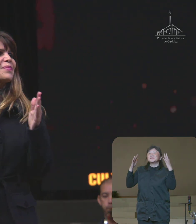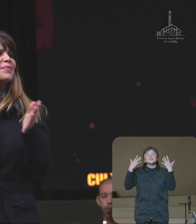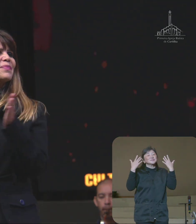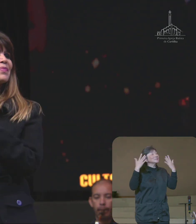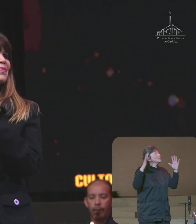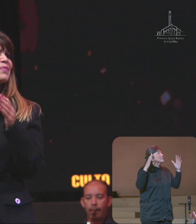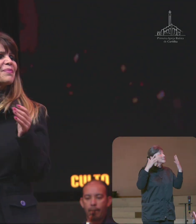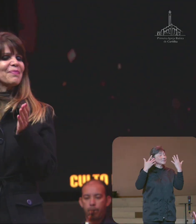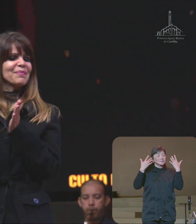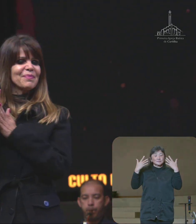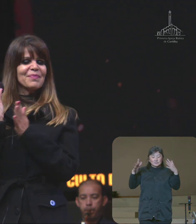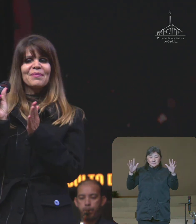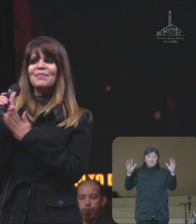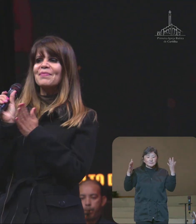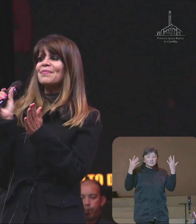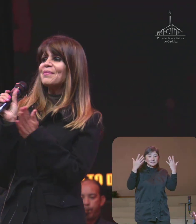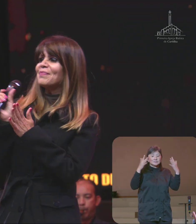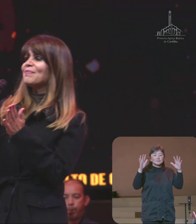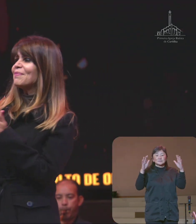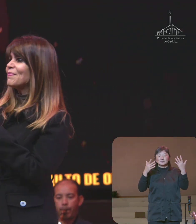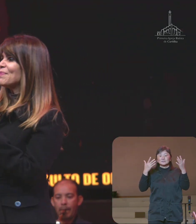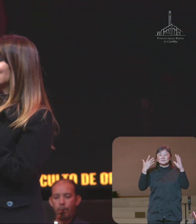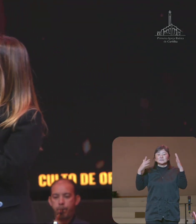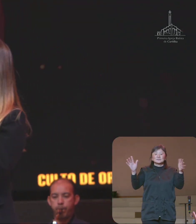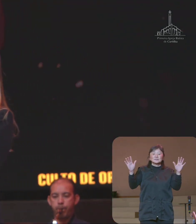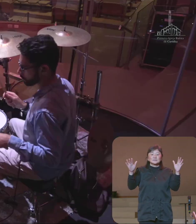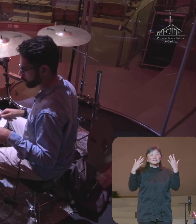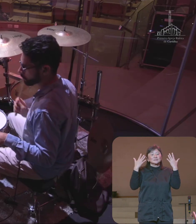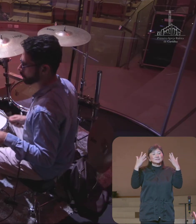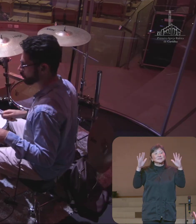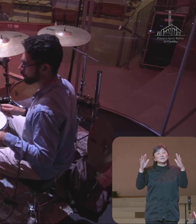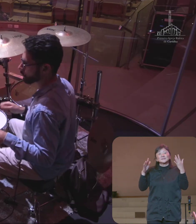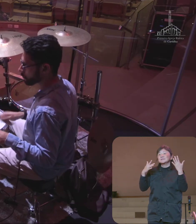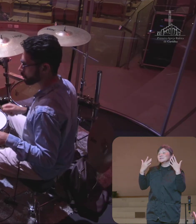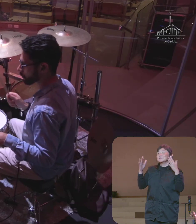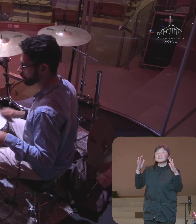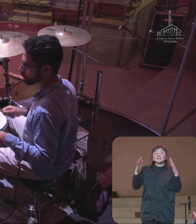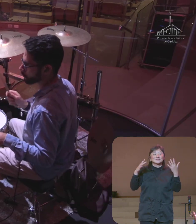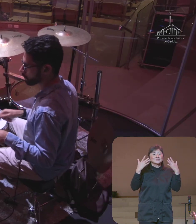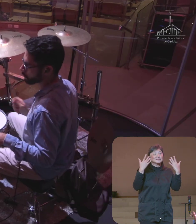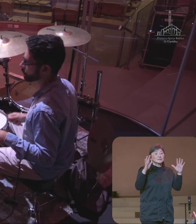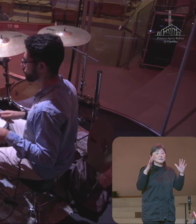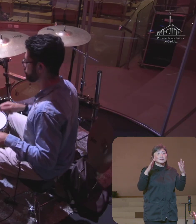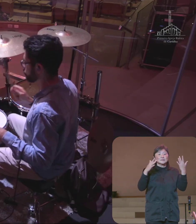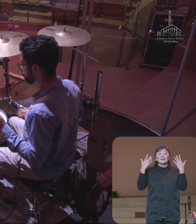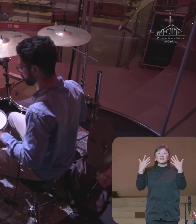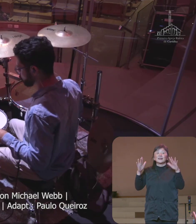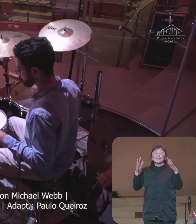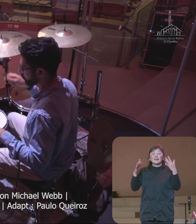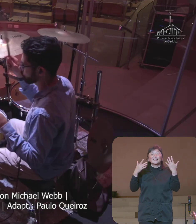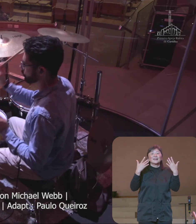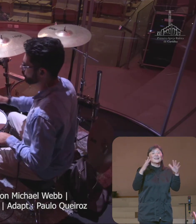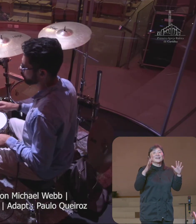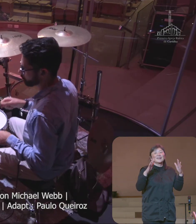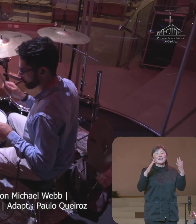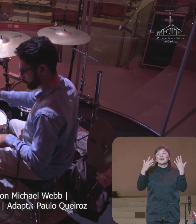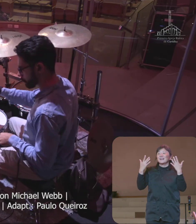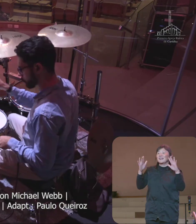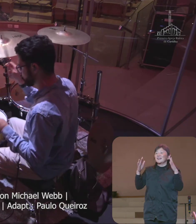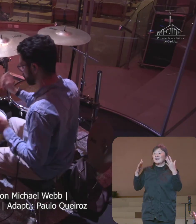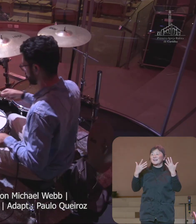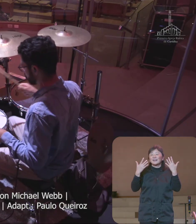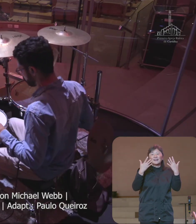fazer. Deus, nós queremos nos mover em obediência, Deus, para viver a missão que o Senhor tem para cada um de nós, Pai. Não